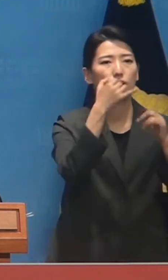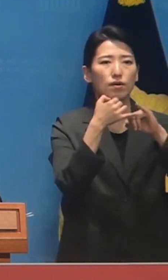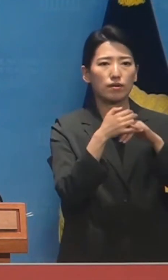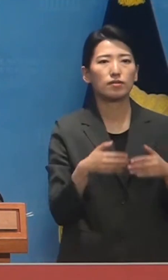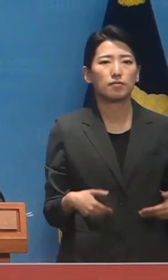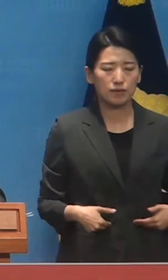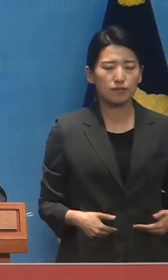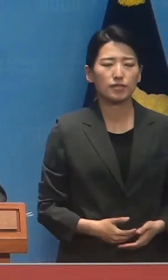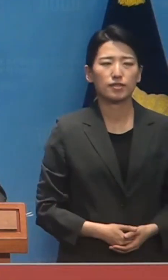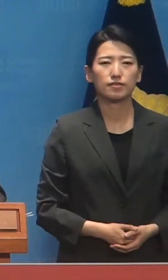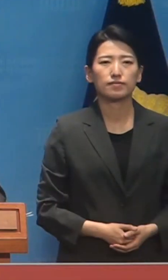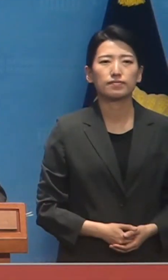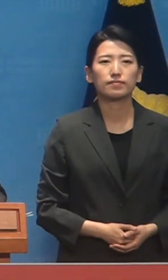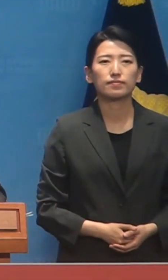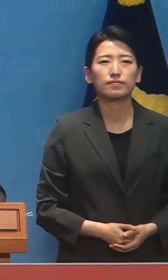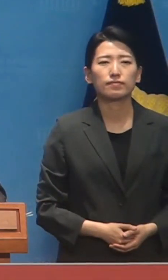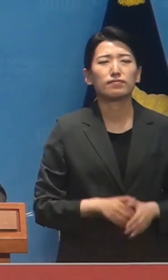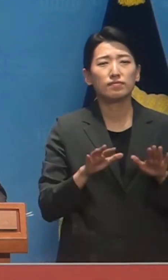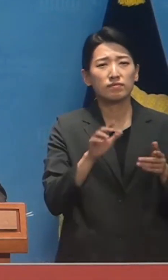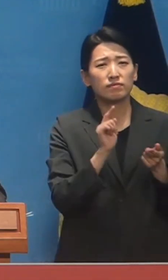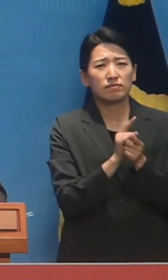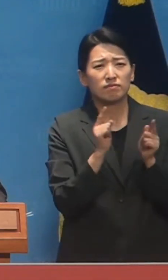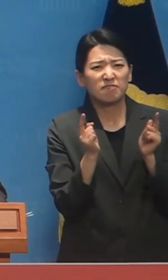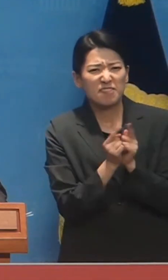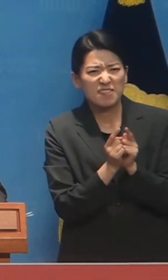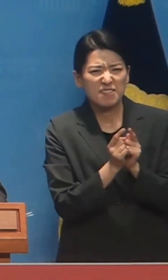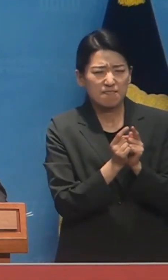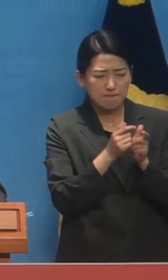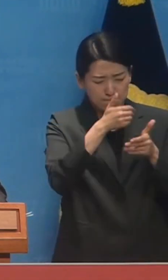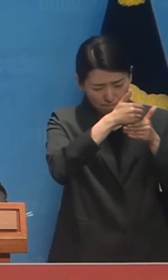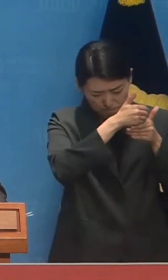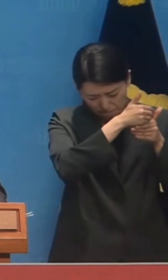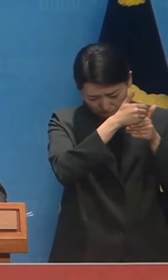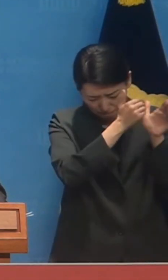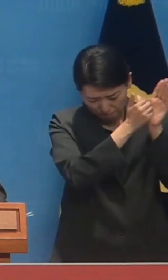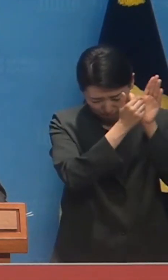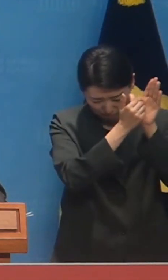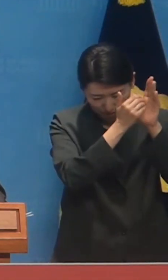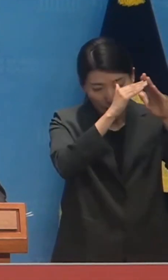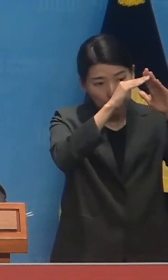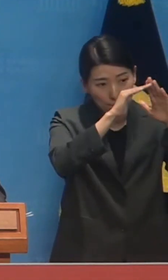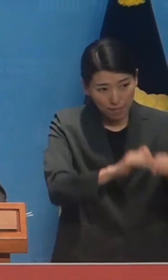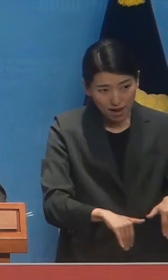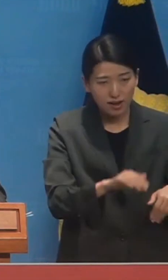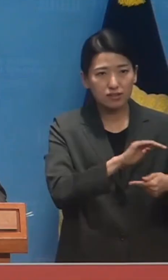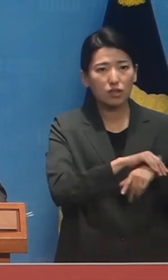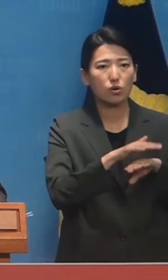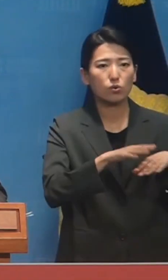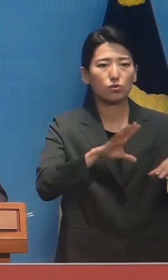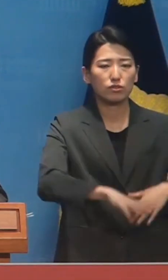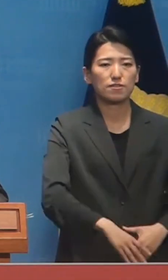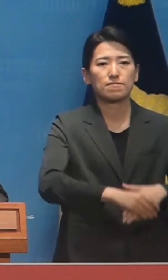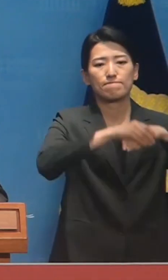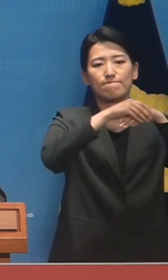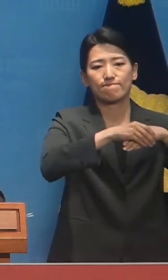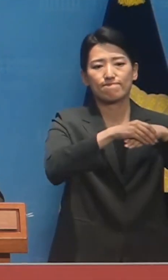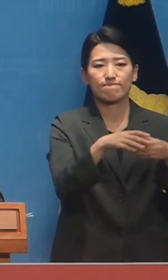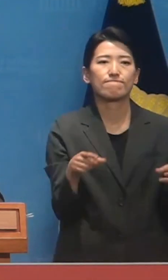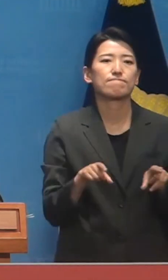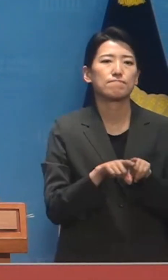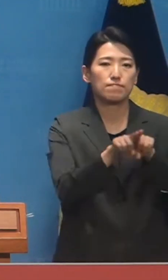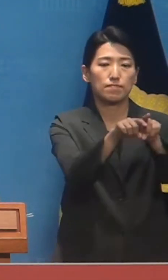되어집니다. 이제는 벽을 허물고 서로의 손을 잡아야 된다고 생각합니다.